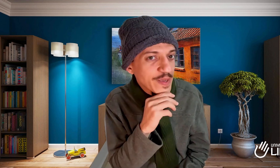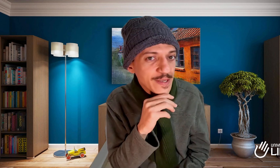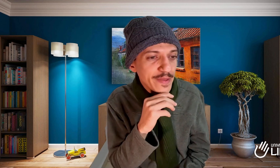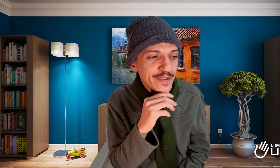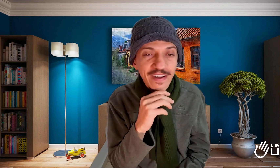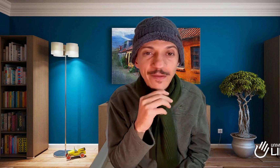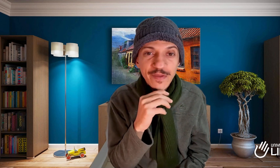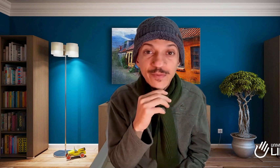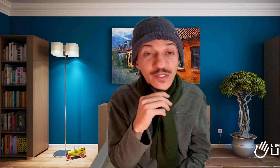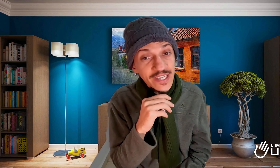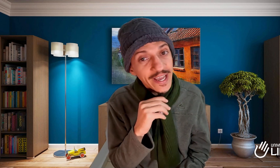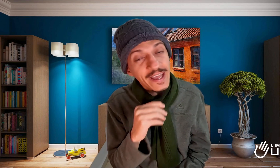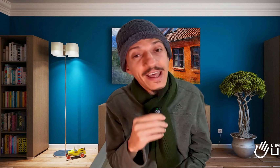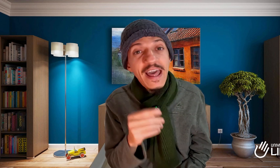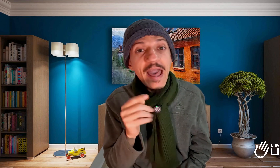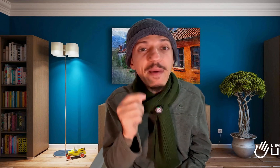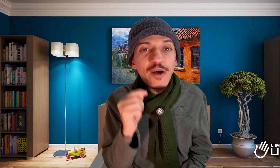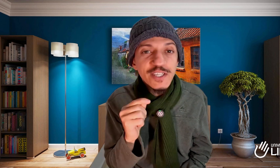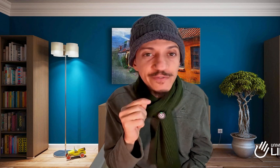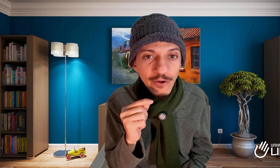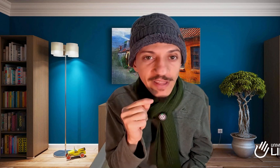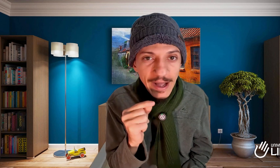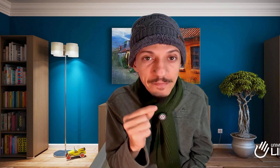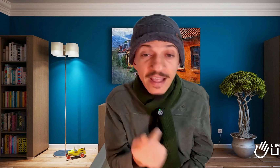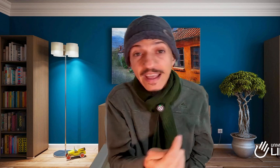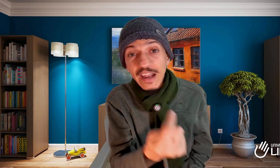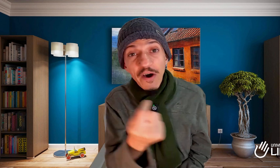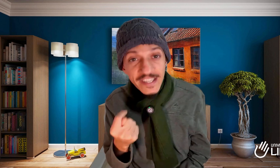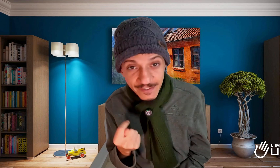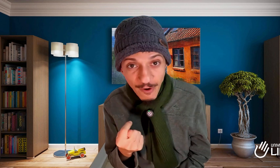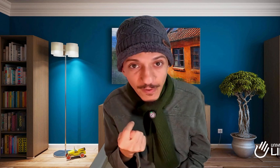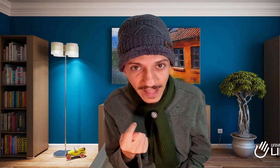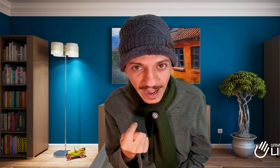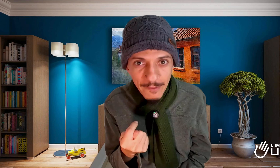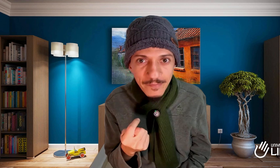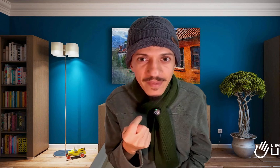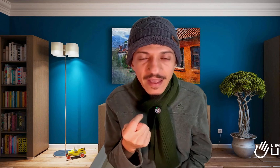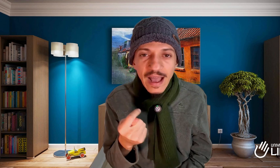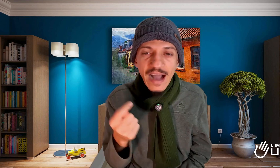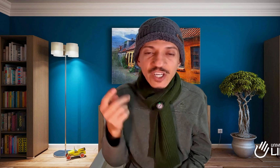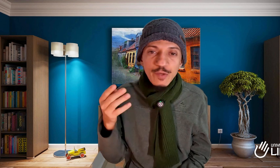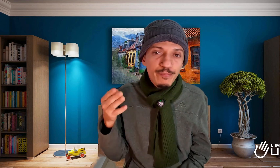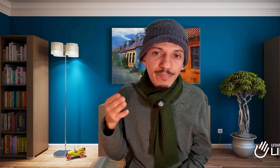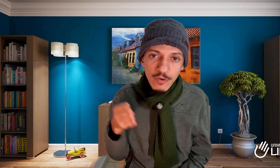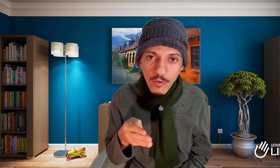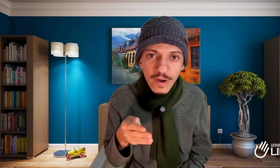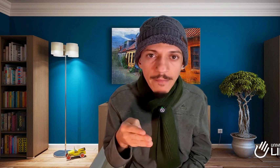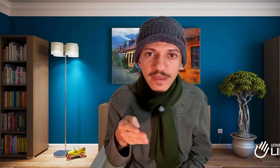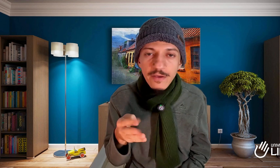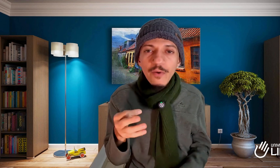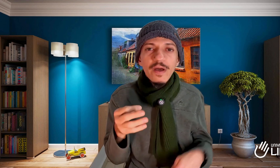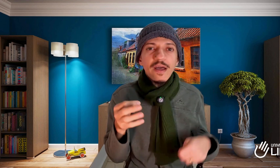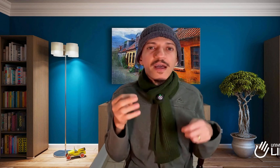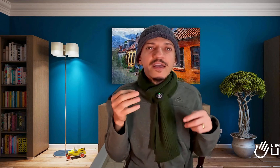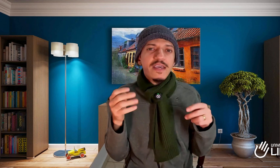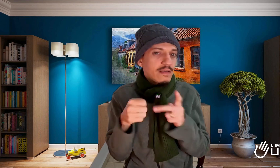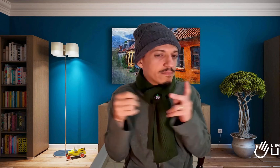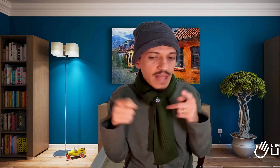percebi e falei com minha esposa assim, é melhor a gente voltar. E aí, na hora de voltar, a gente pegou um caminho que estava indo